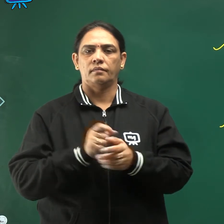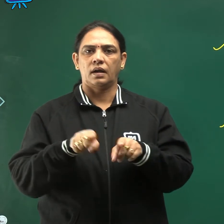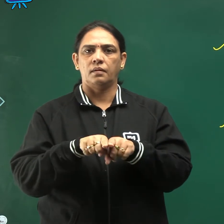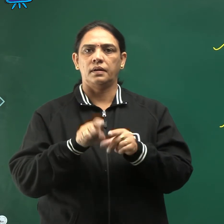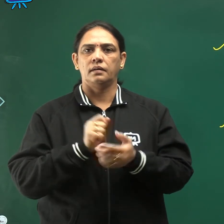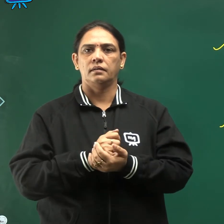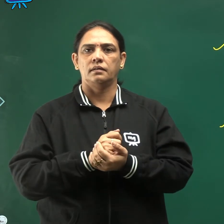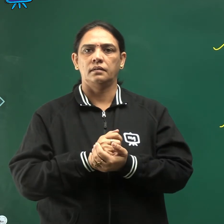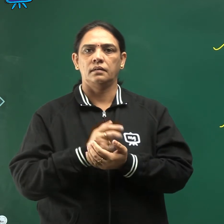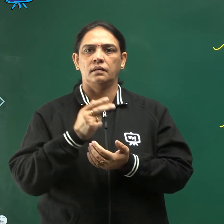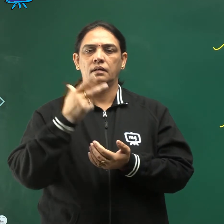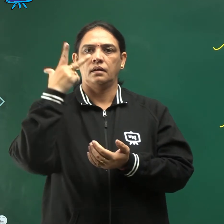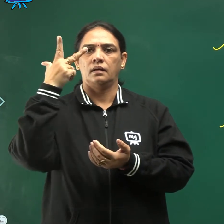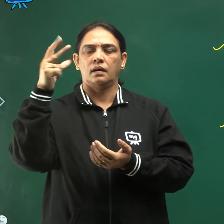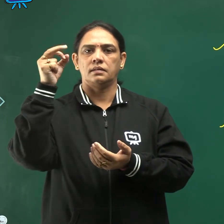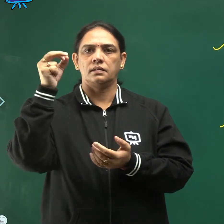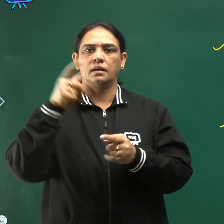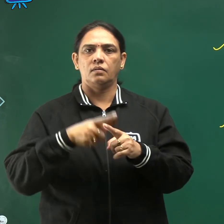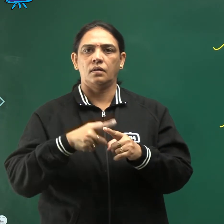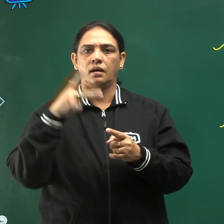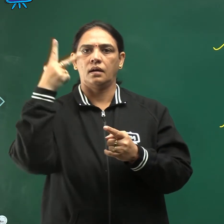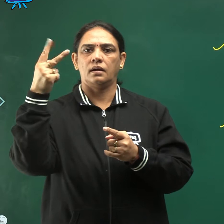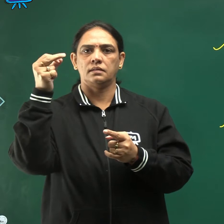बराबर 80 गुणा 80